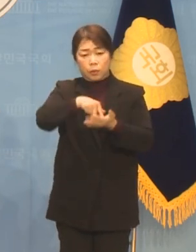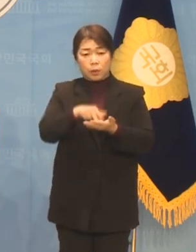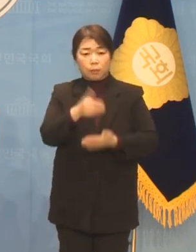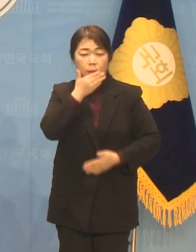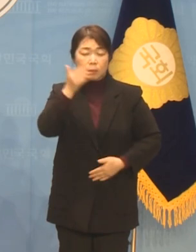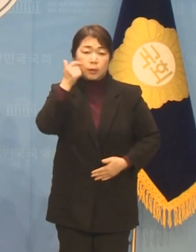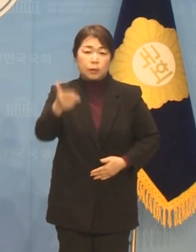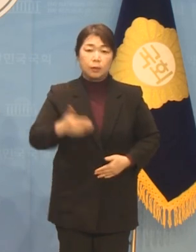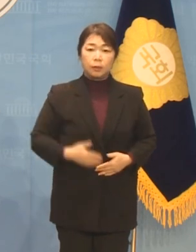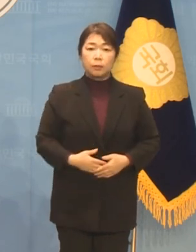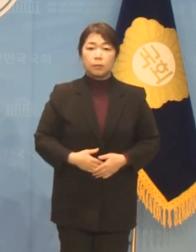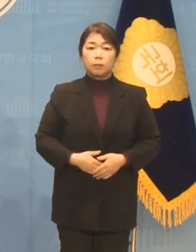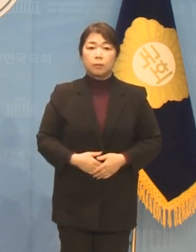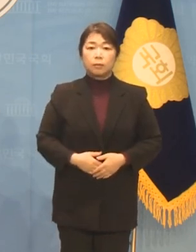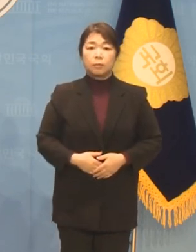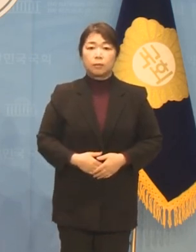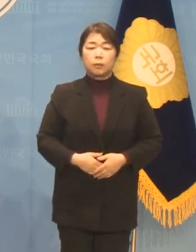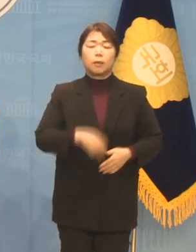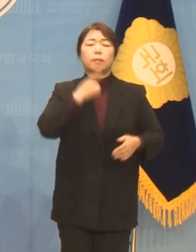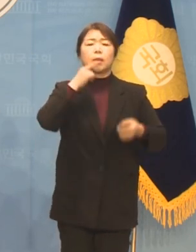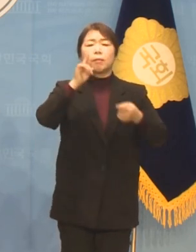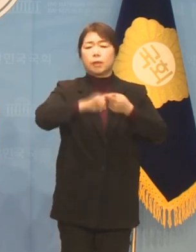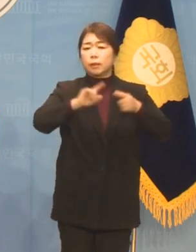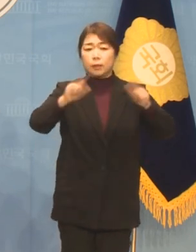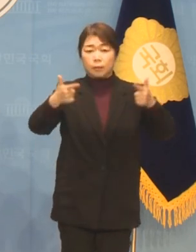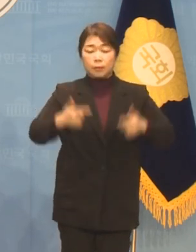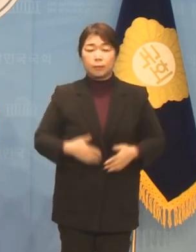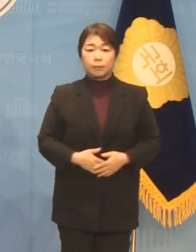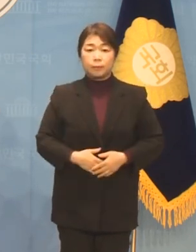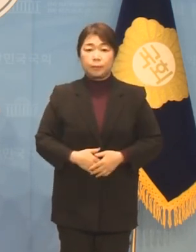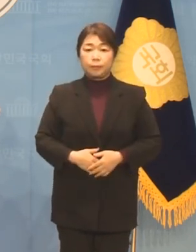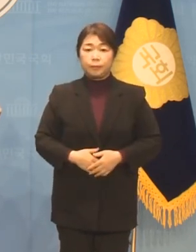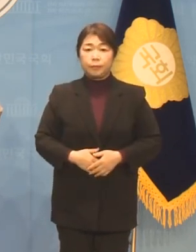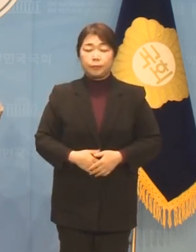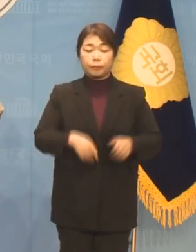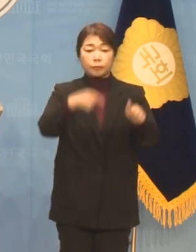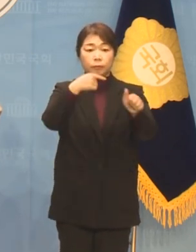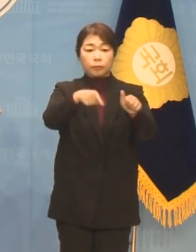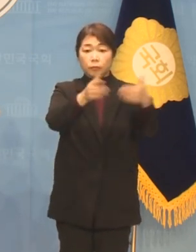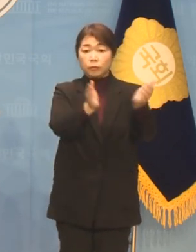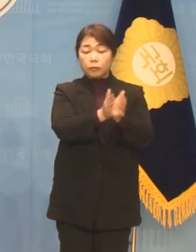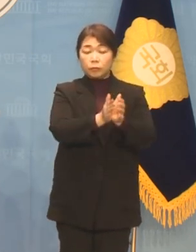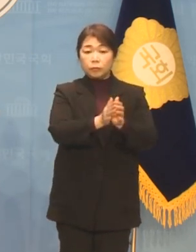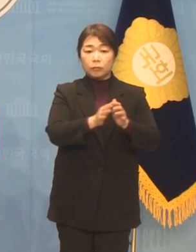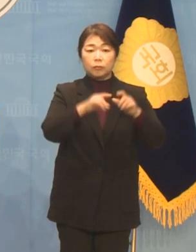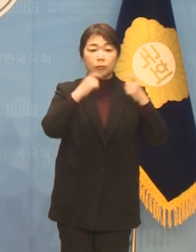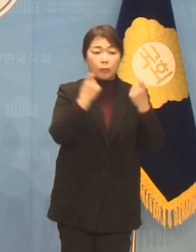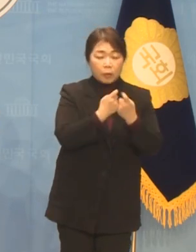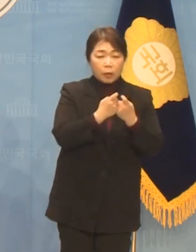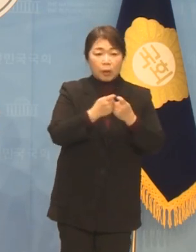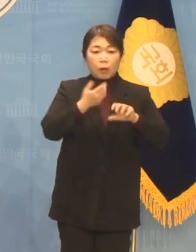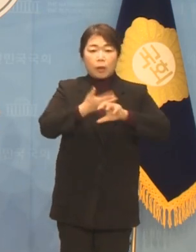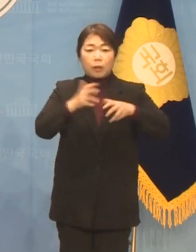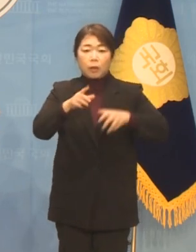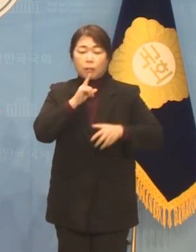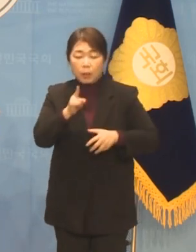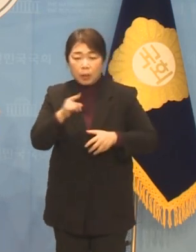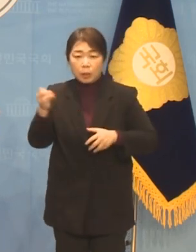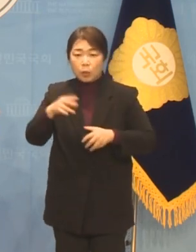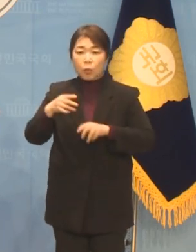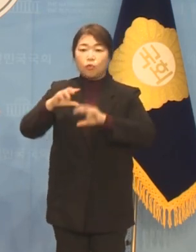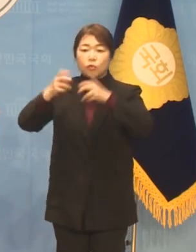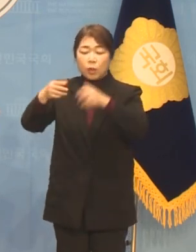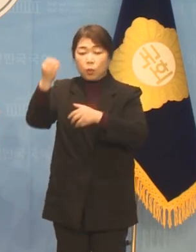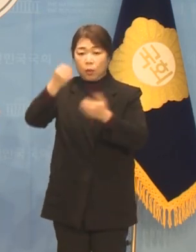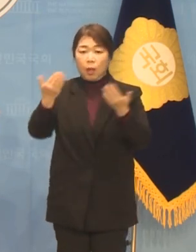보장된다는 말입니까? 어불성설입니다. 교육부의 자사고, 외고, 국제고 존치 결정은 얼마